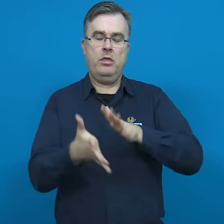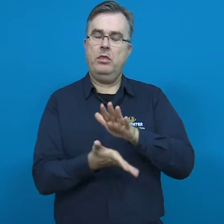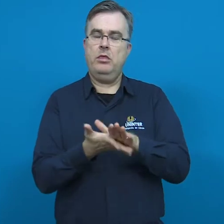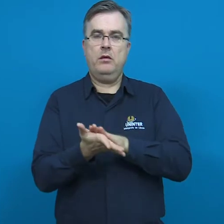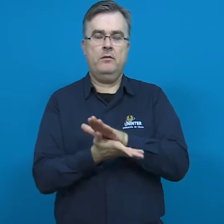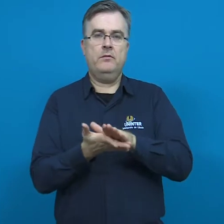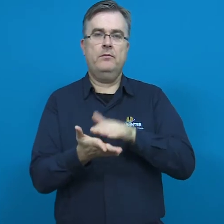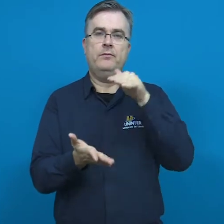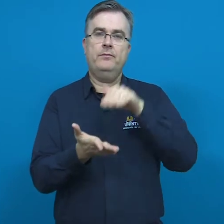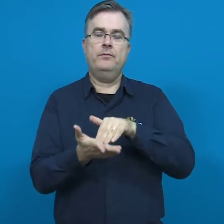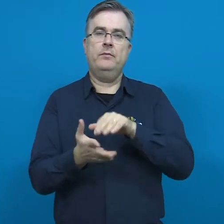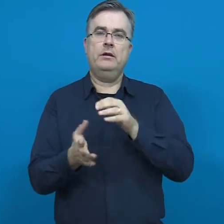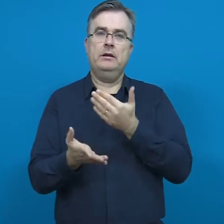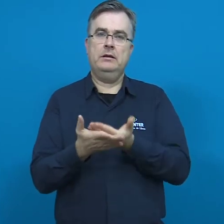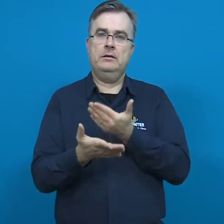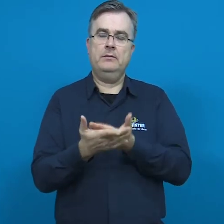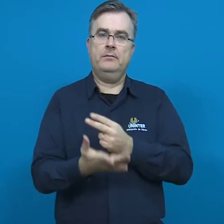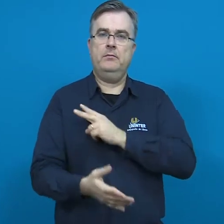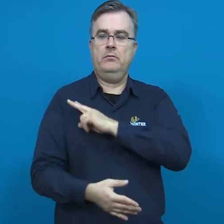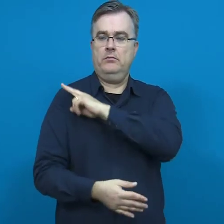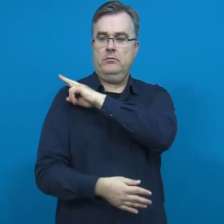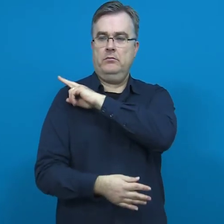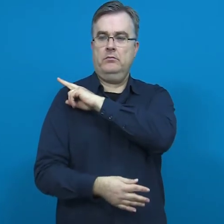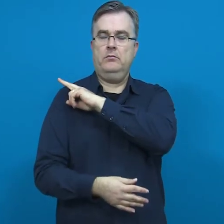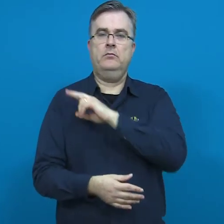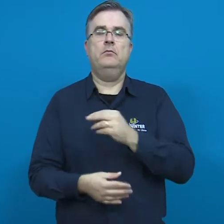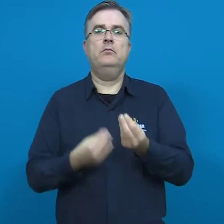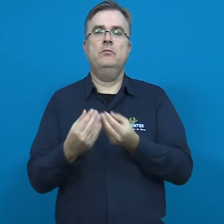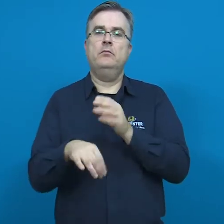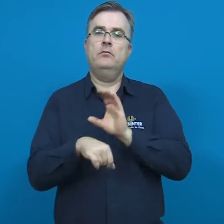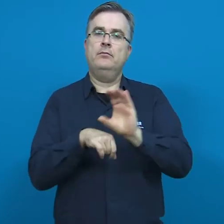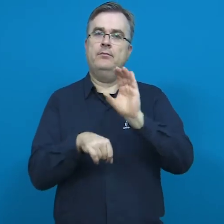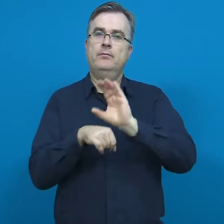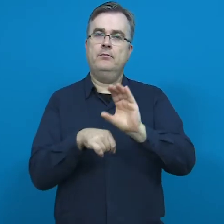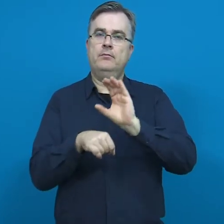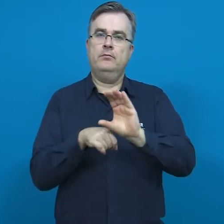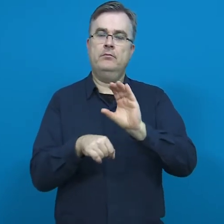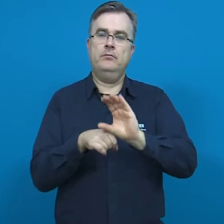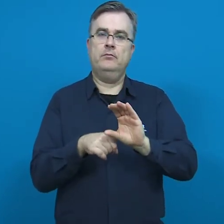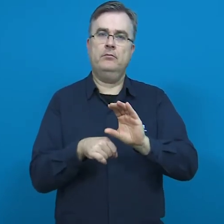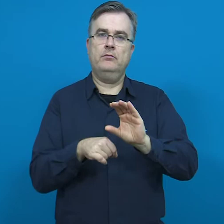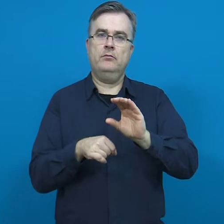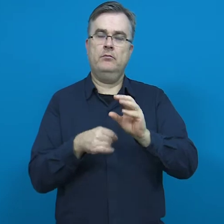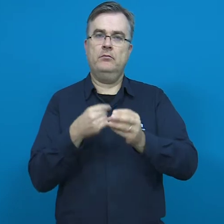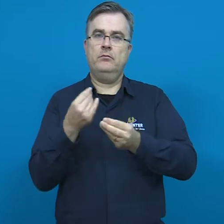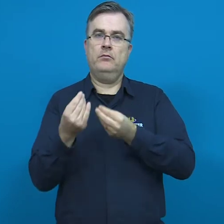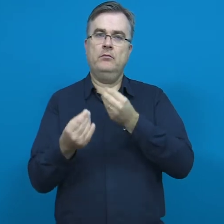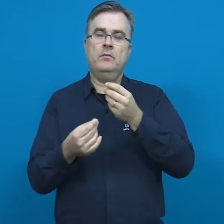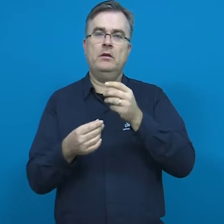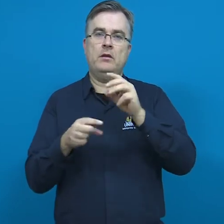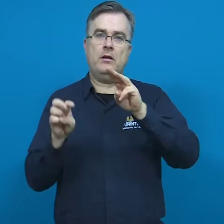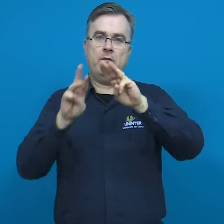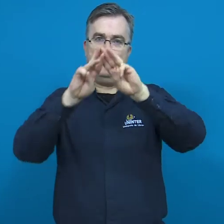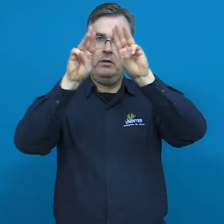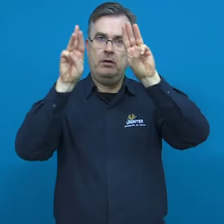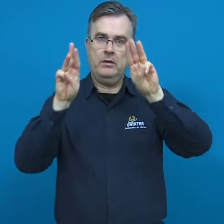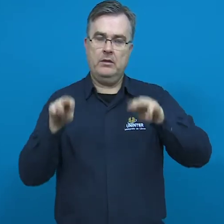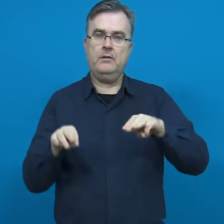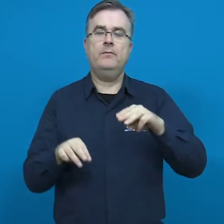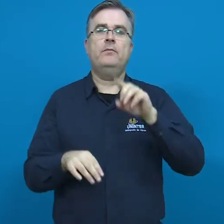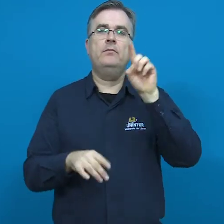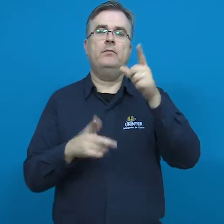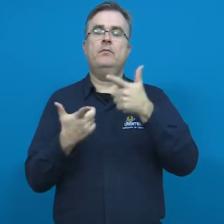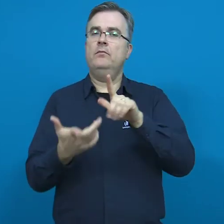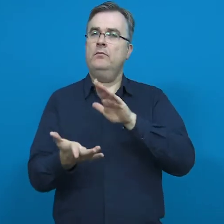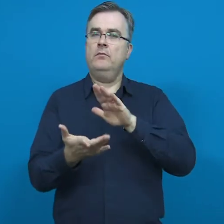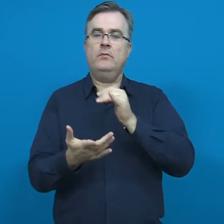Libras, nada, até o ensino médio. Eu fiz um curso na Universidade Federal do Paraná, no ensino